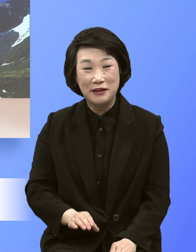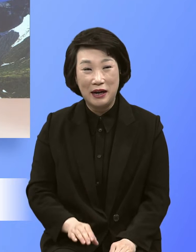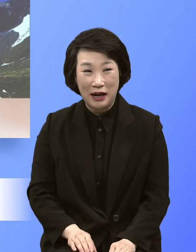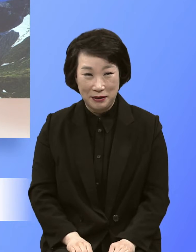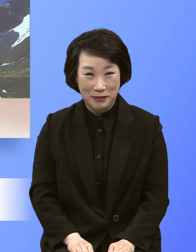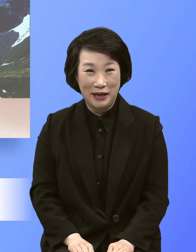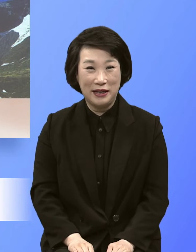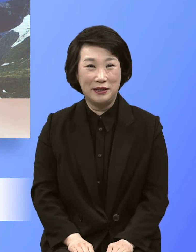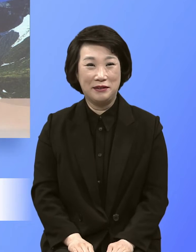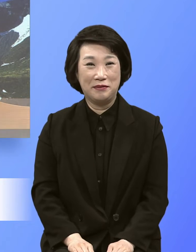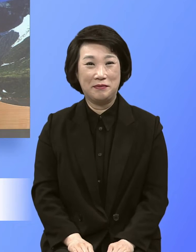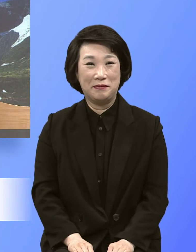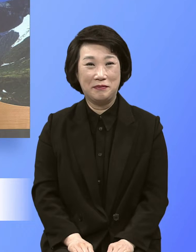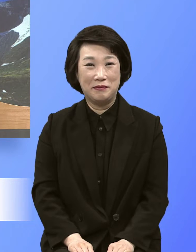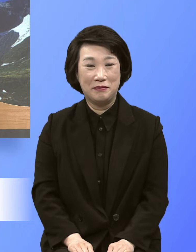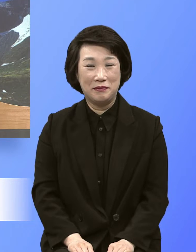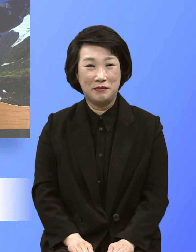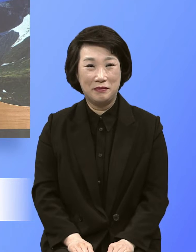충만하더라.